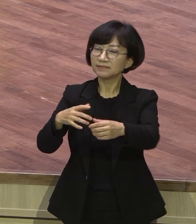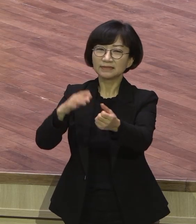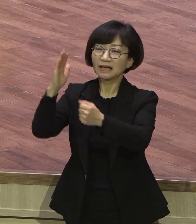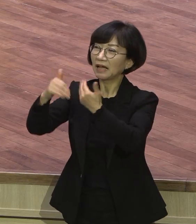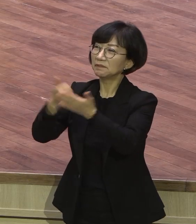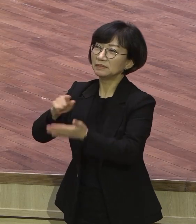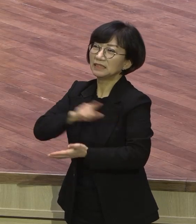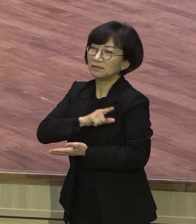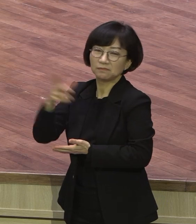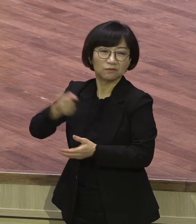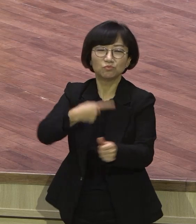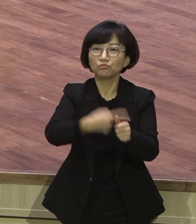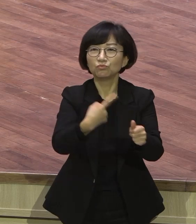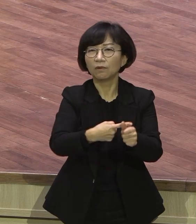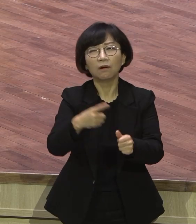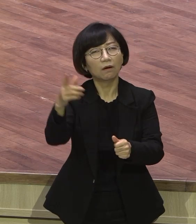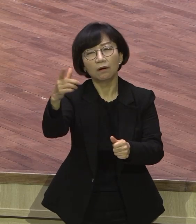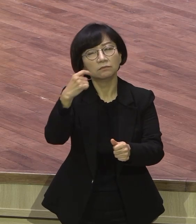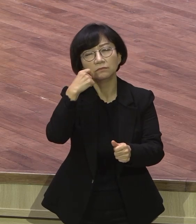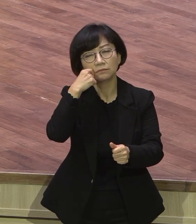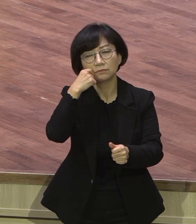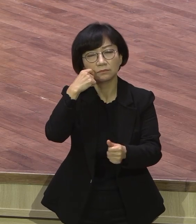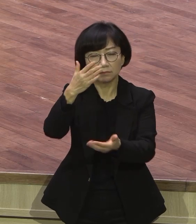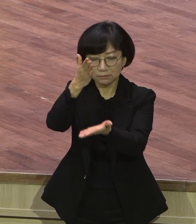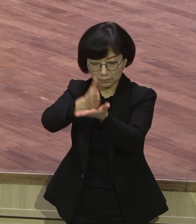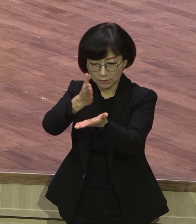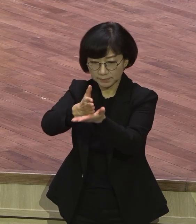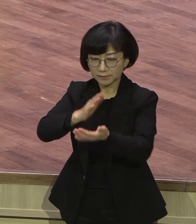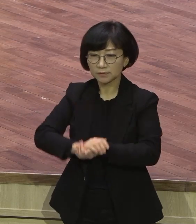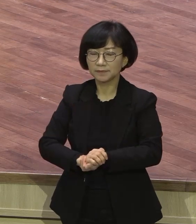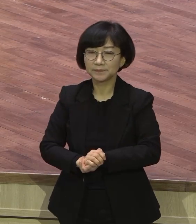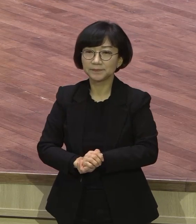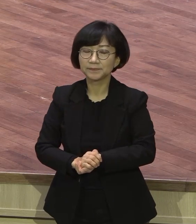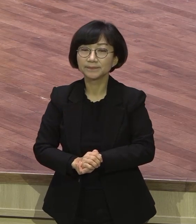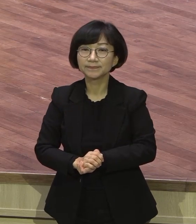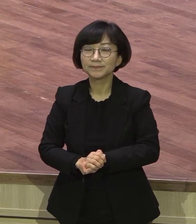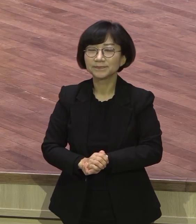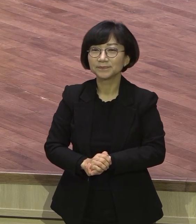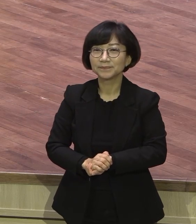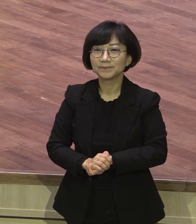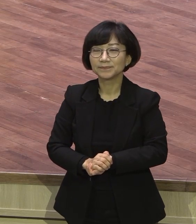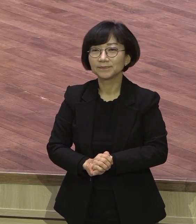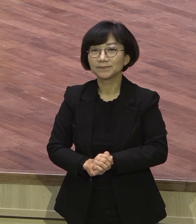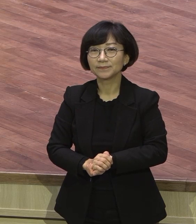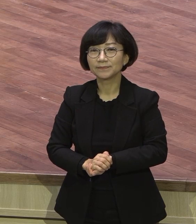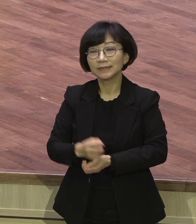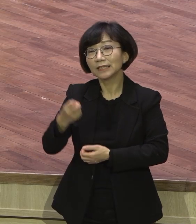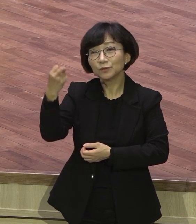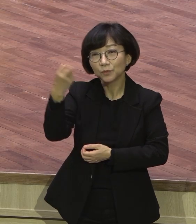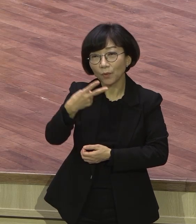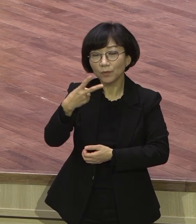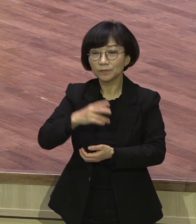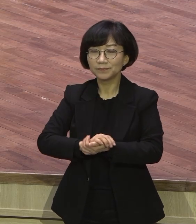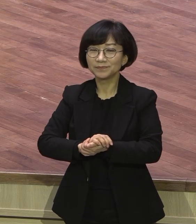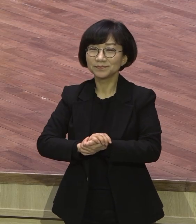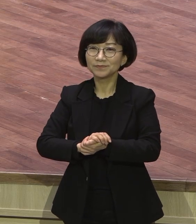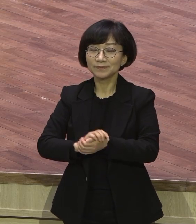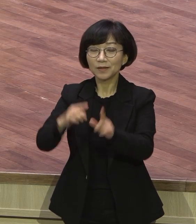비단 이런 부분뿐만 아니라 교회 안에서도 하나님의 이름을